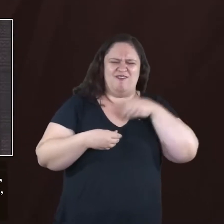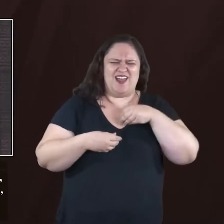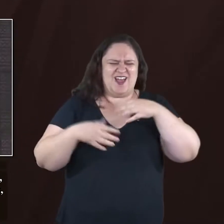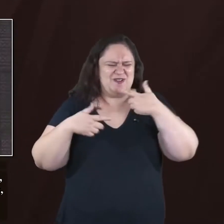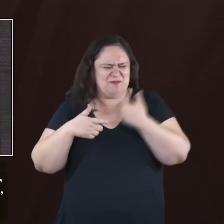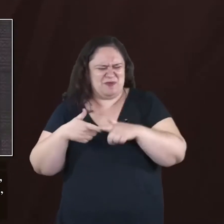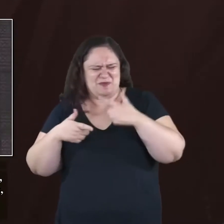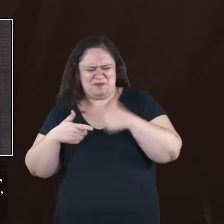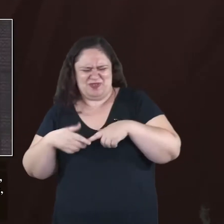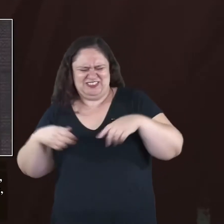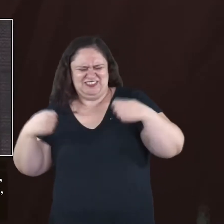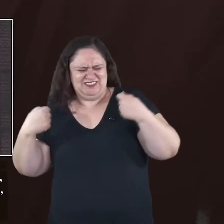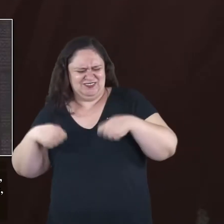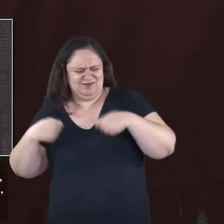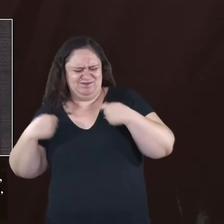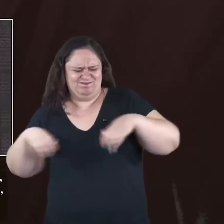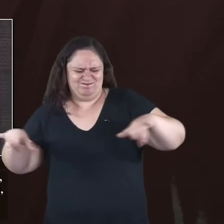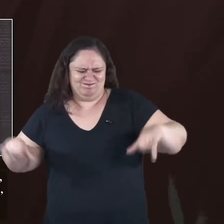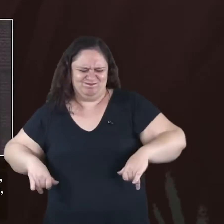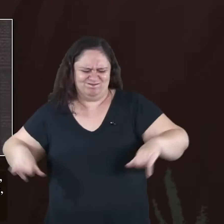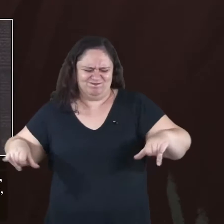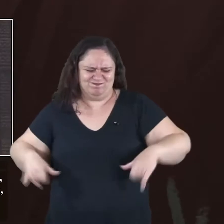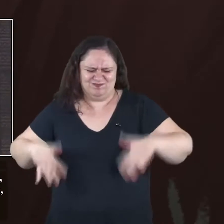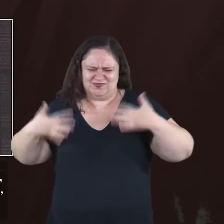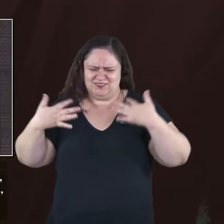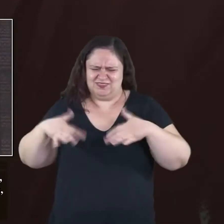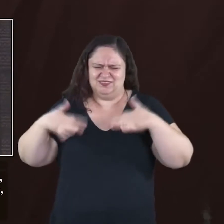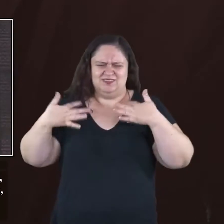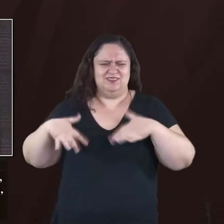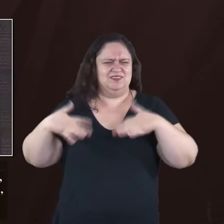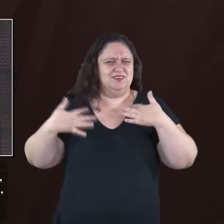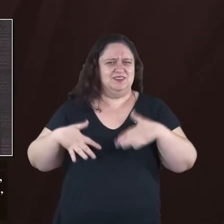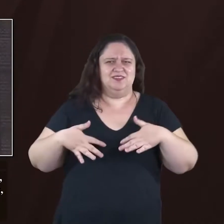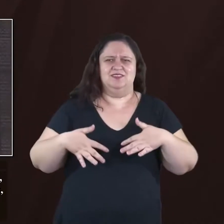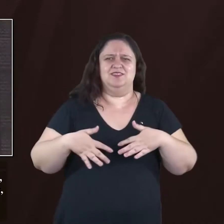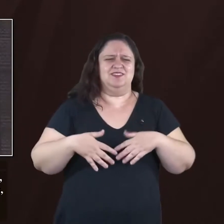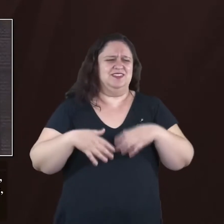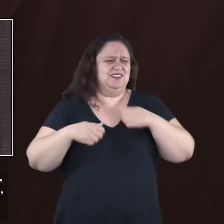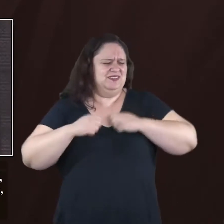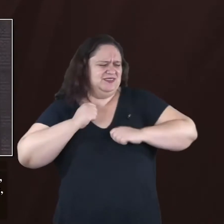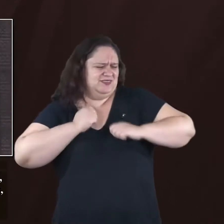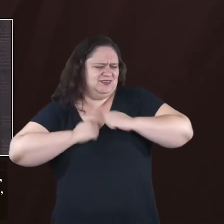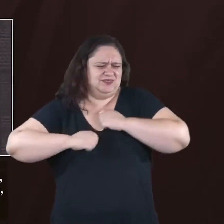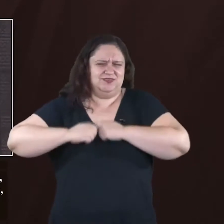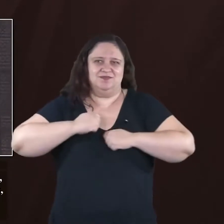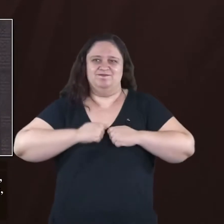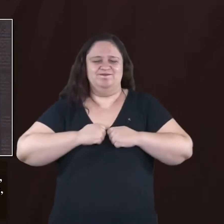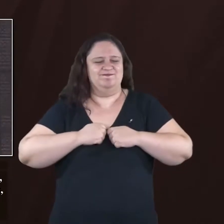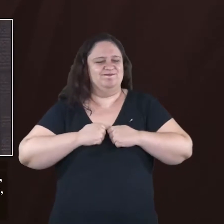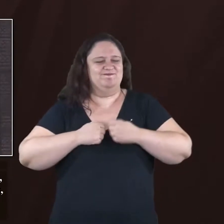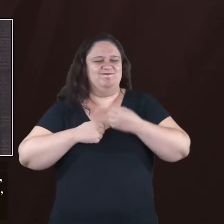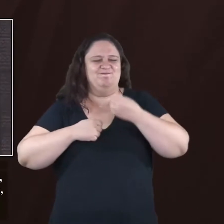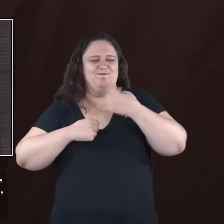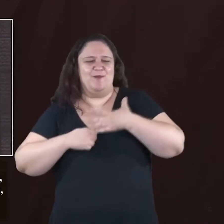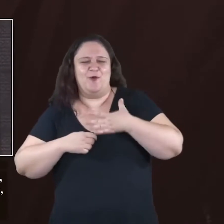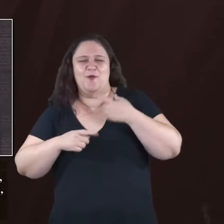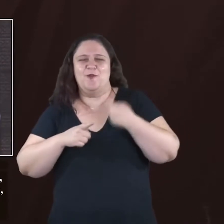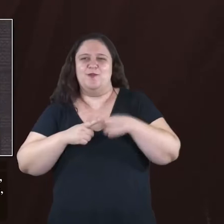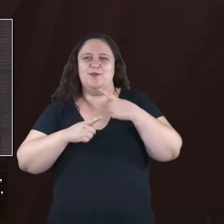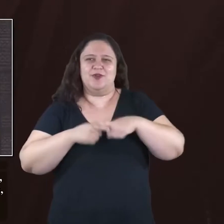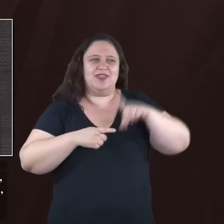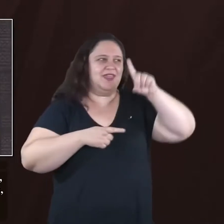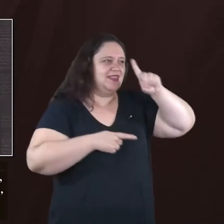injúrias, nas necessidades, nas perseguições, nas angústias por amor de Cristo. Porque quando